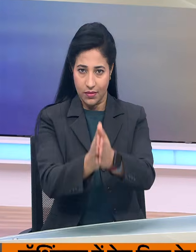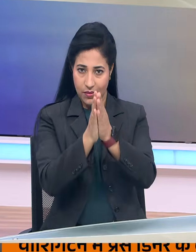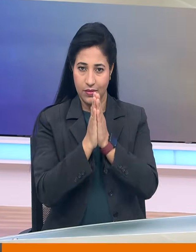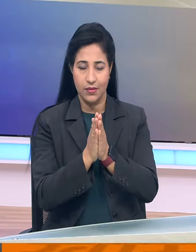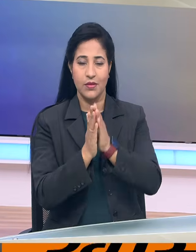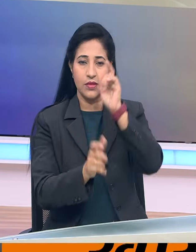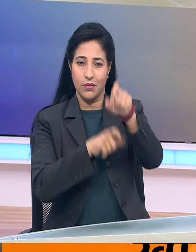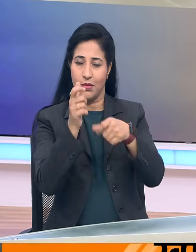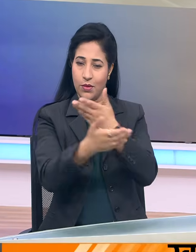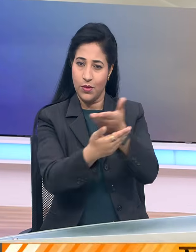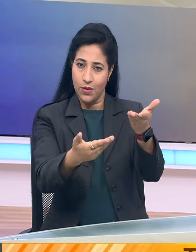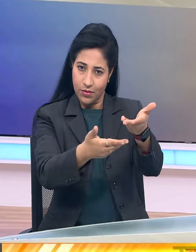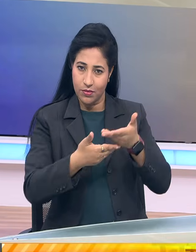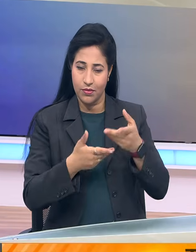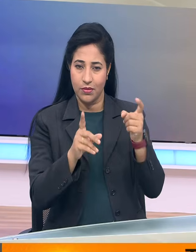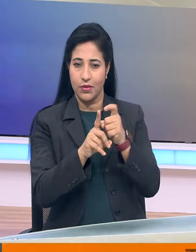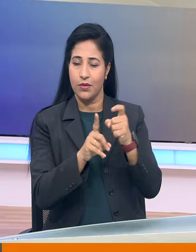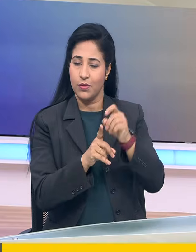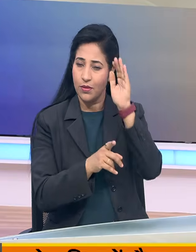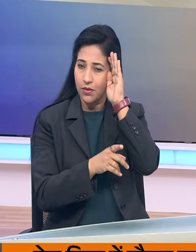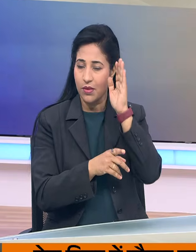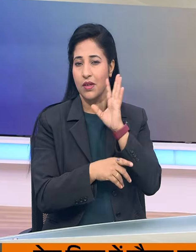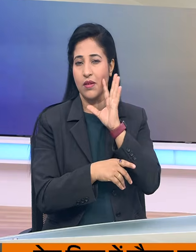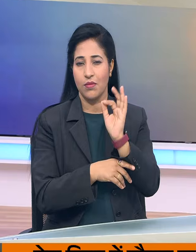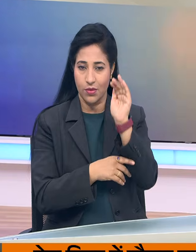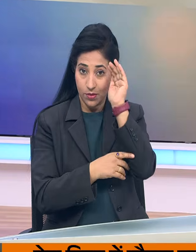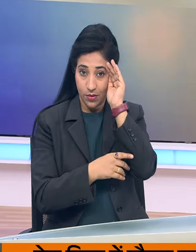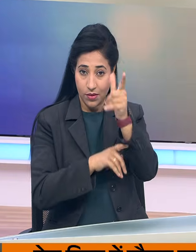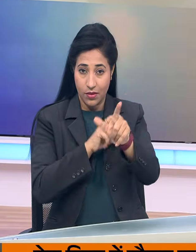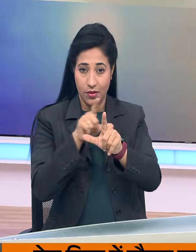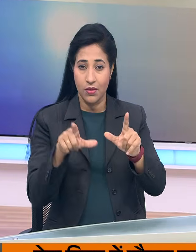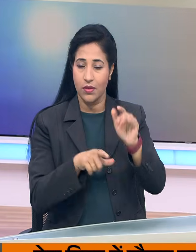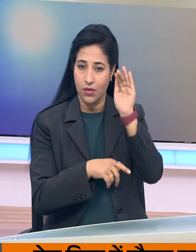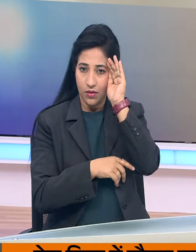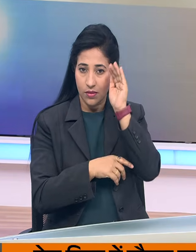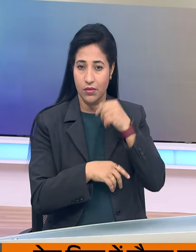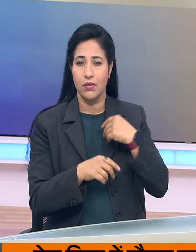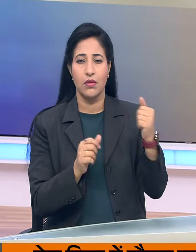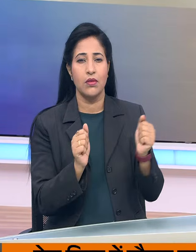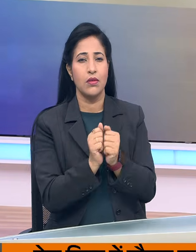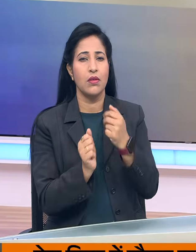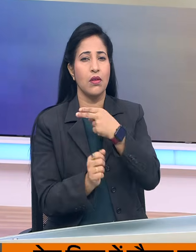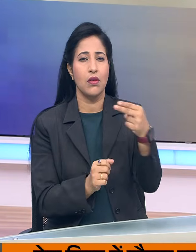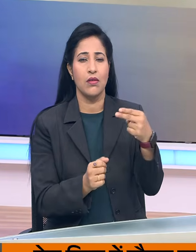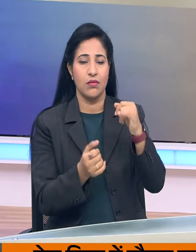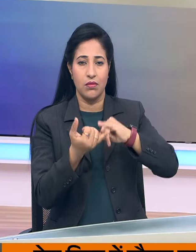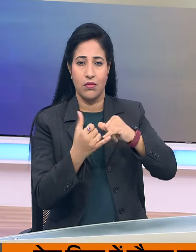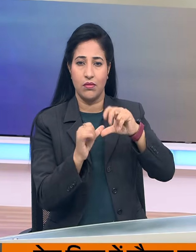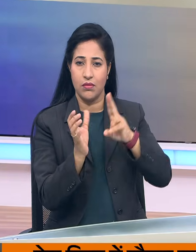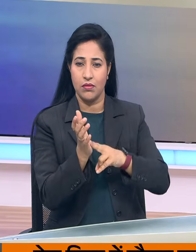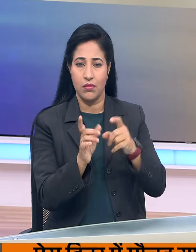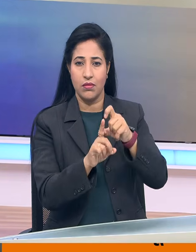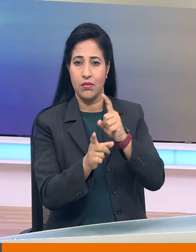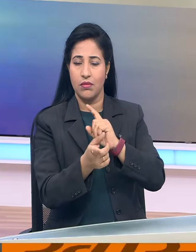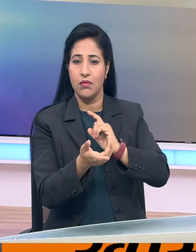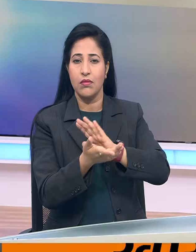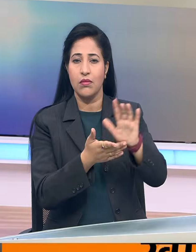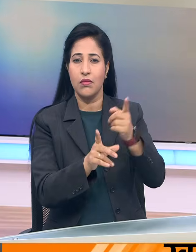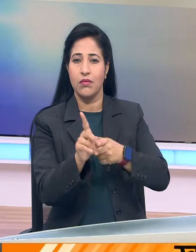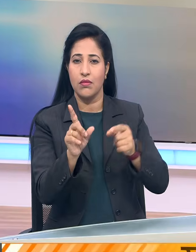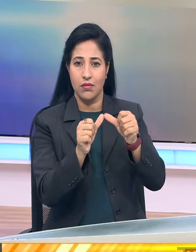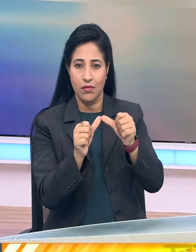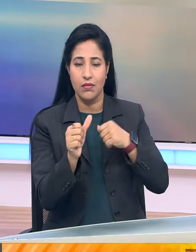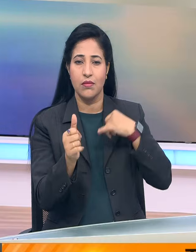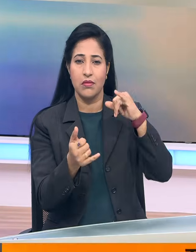नमस्कार, स्वागत है आप सभी का डीडी न्यूज के इस विशेष सांकेतिक भाषा के बुलेटिन में। आपके साथ मैं हूं संध्या शर्मा और मेरे साथ है मेरी सहयोगी बीना